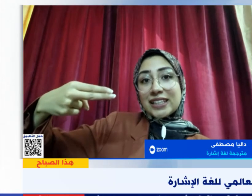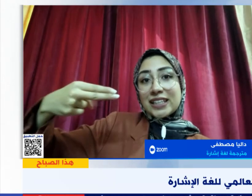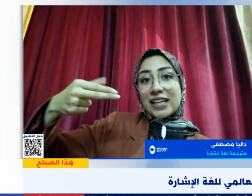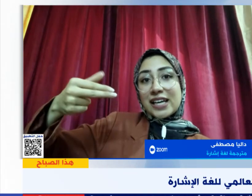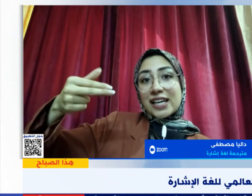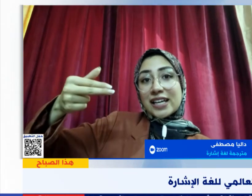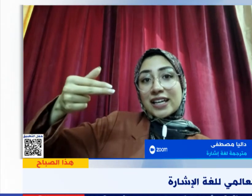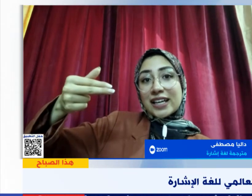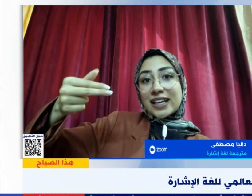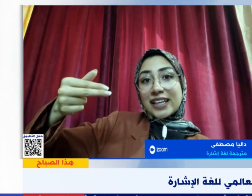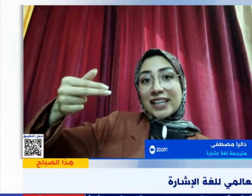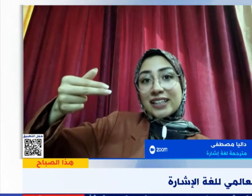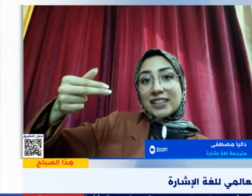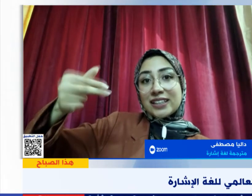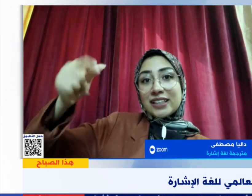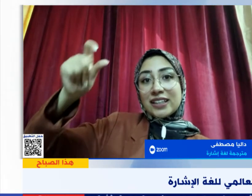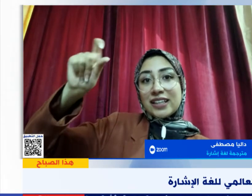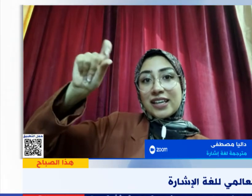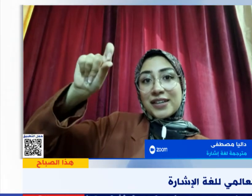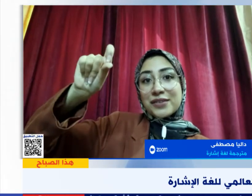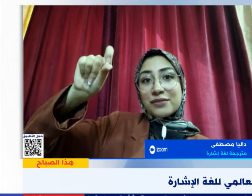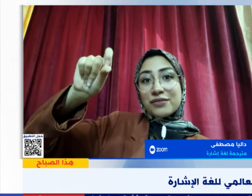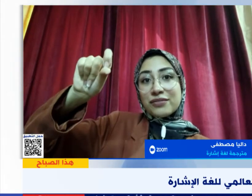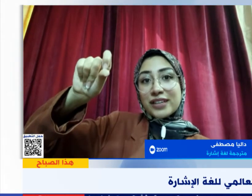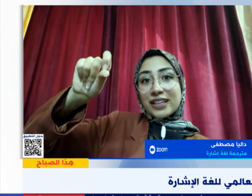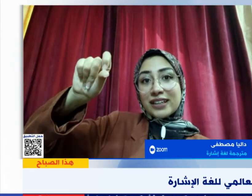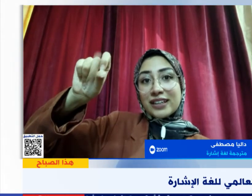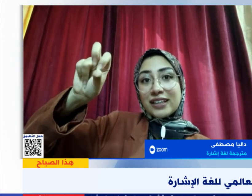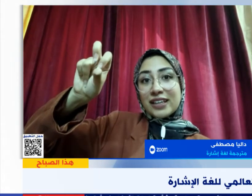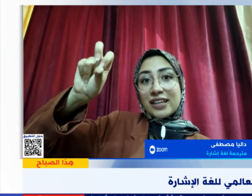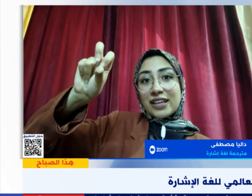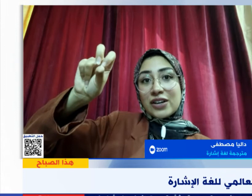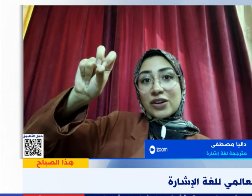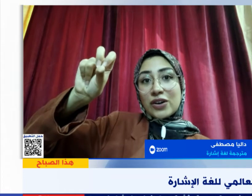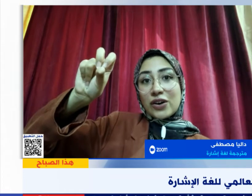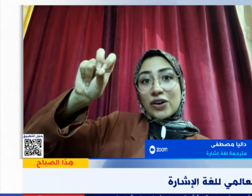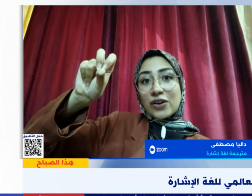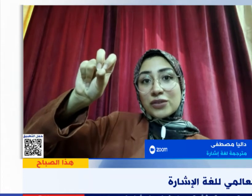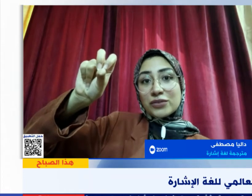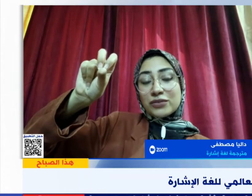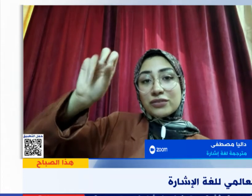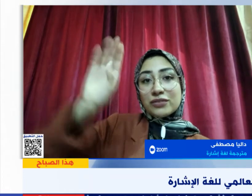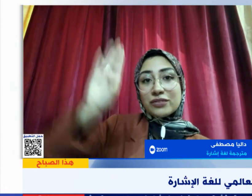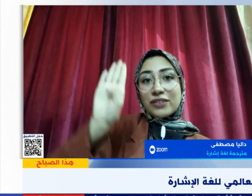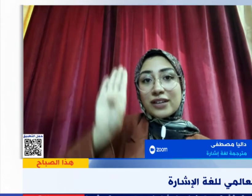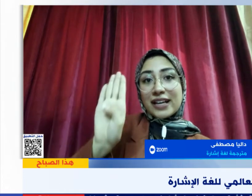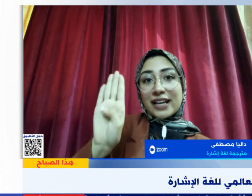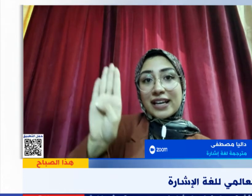عين، غين، ف، قاف،